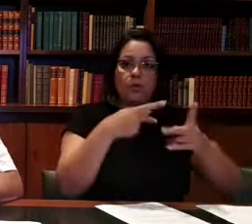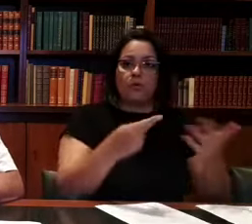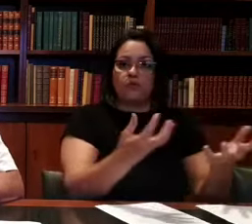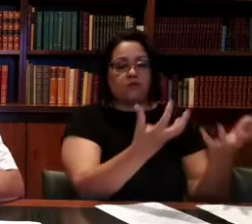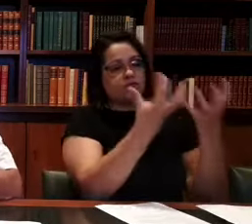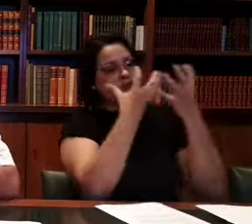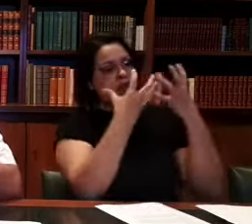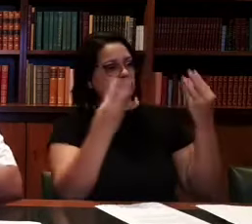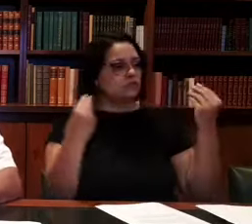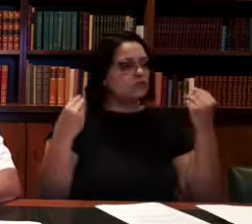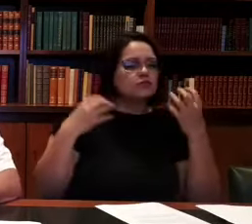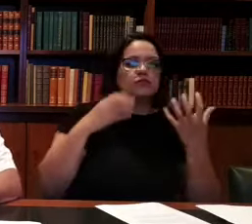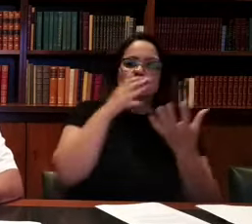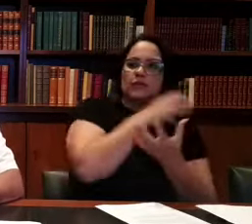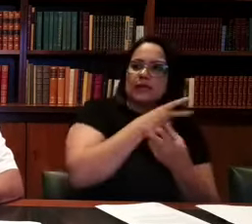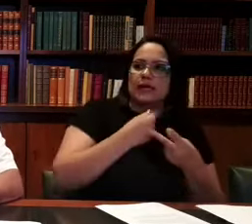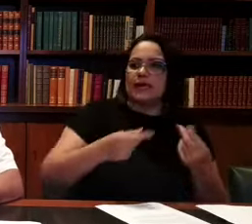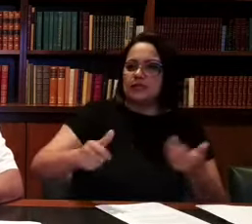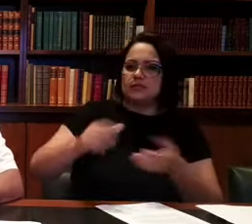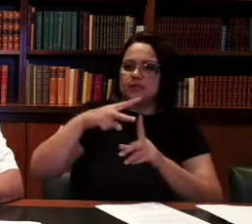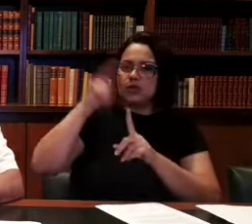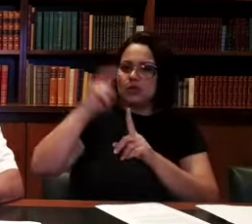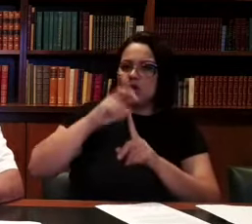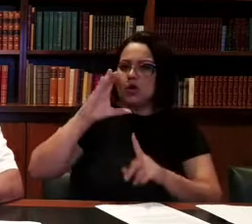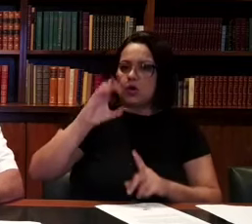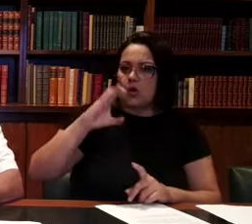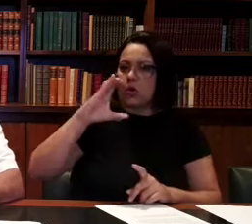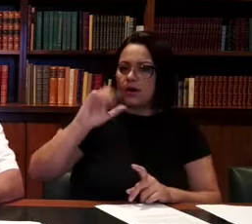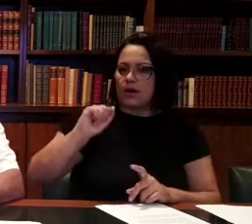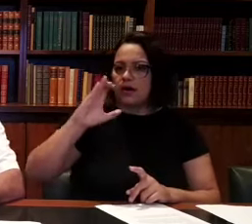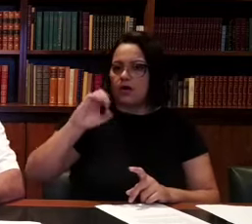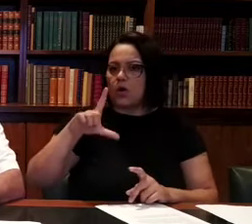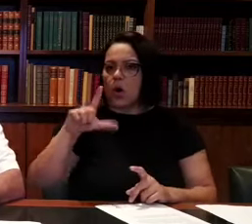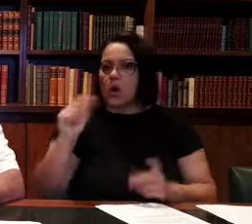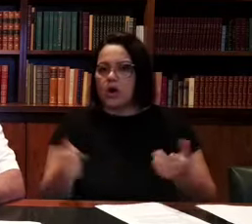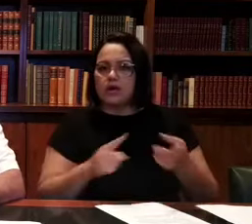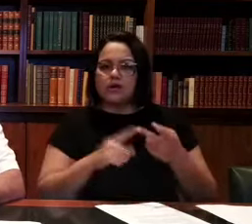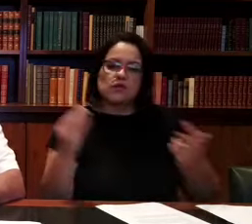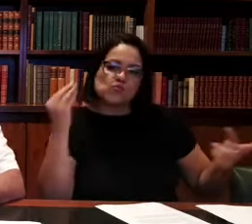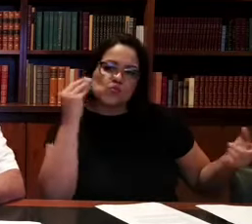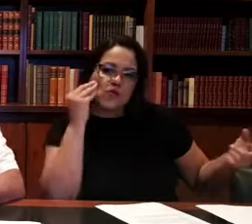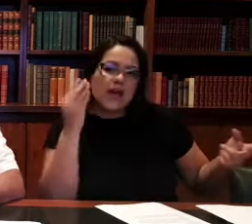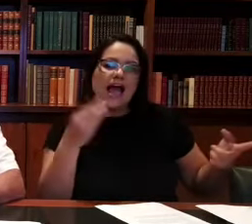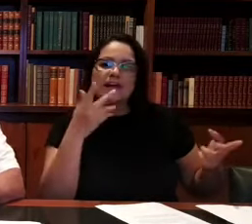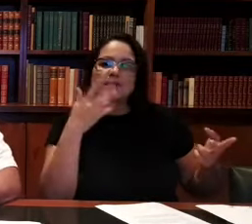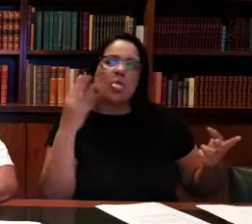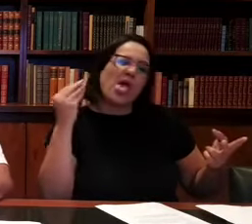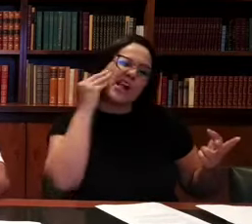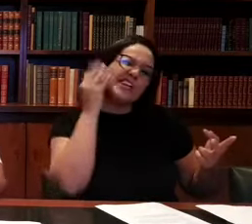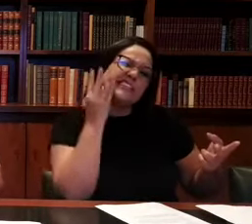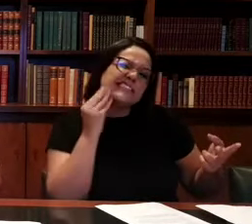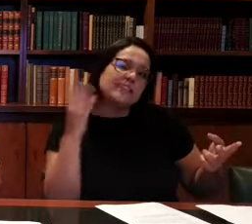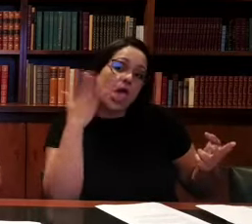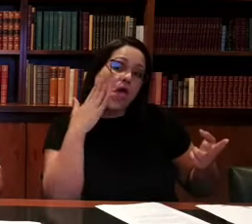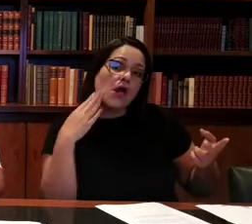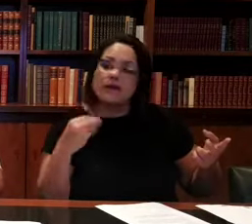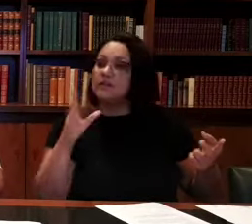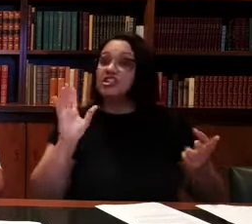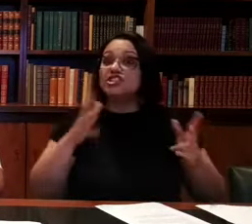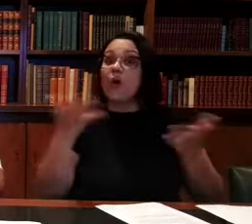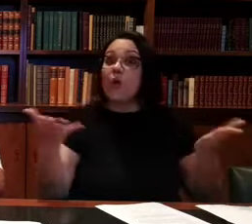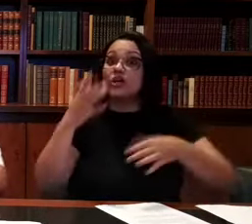rua dá um abraço tomar uma Coca Cola tá bom picolé levar o beijo o babado a ver na cara e levei uma